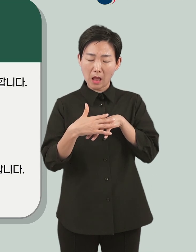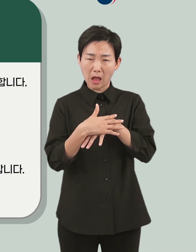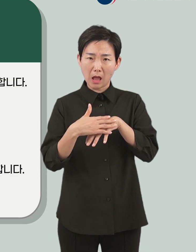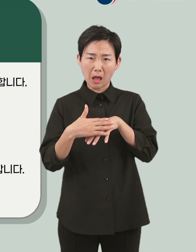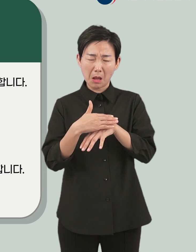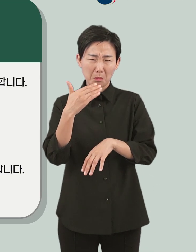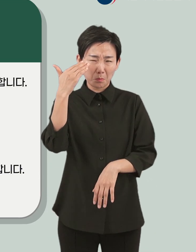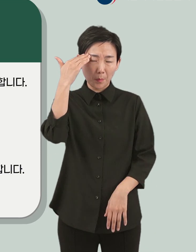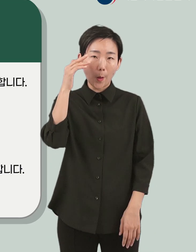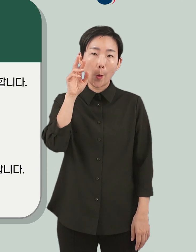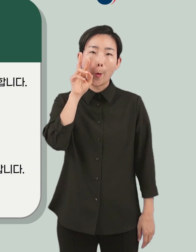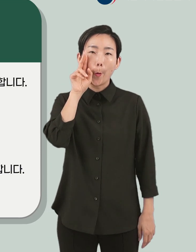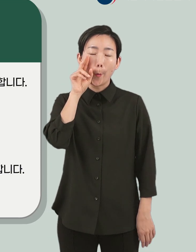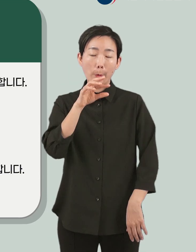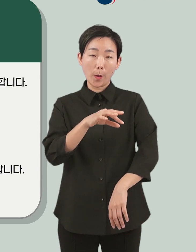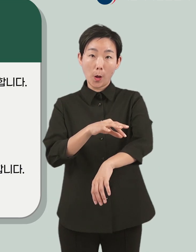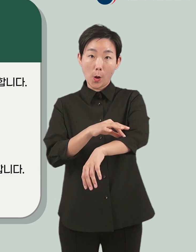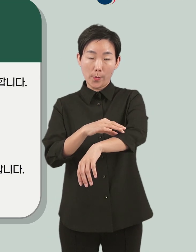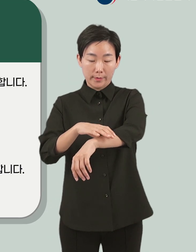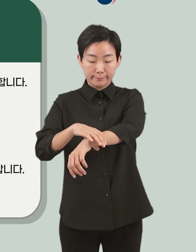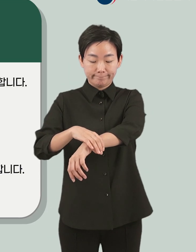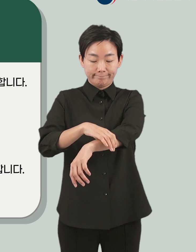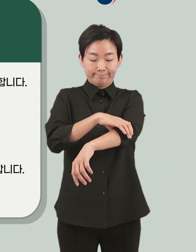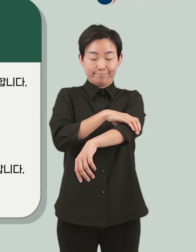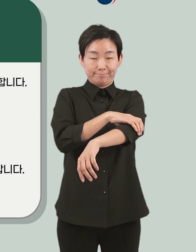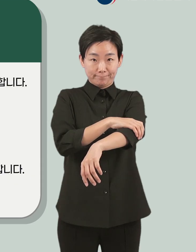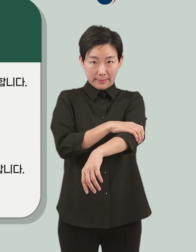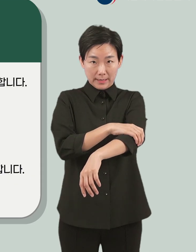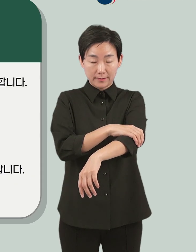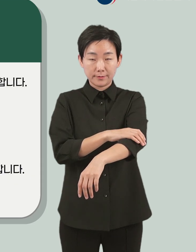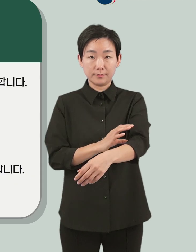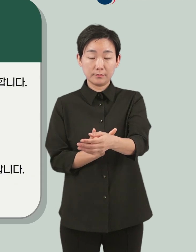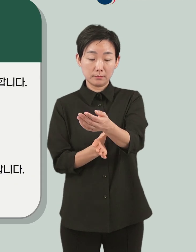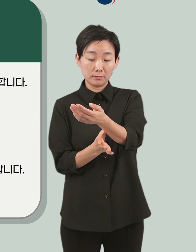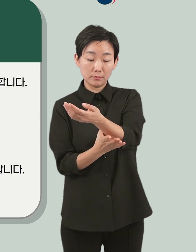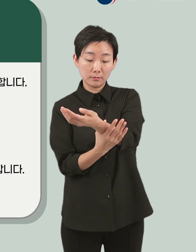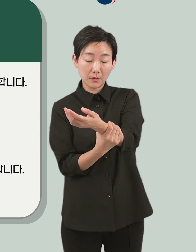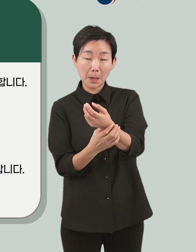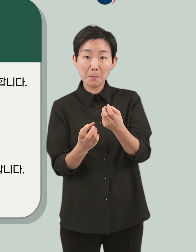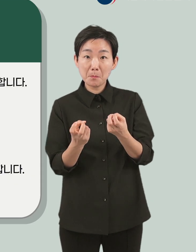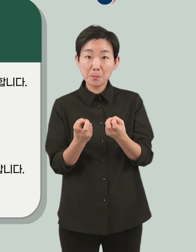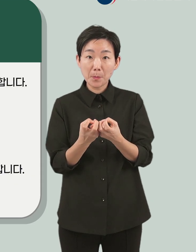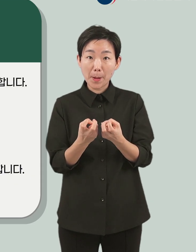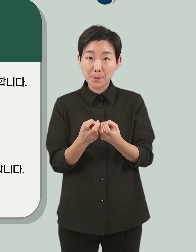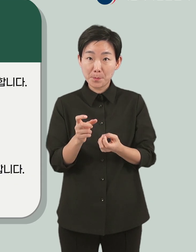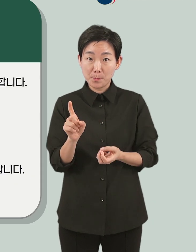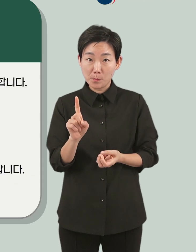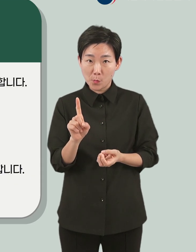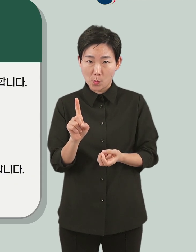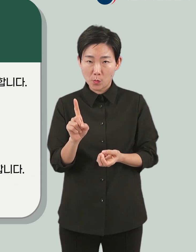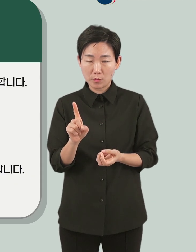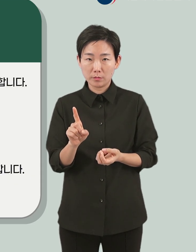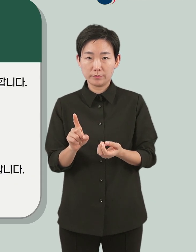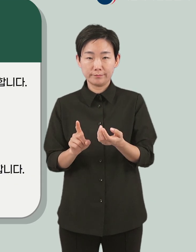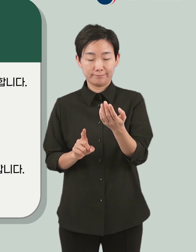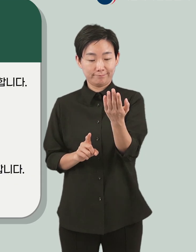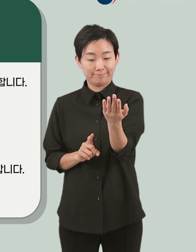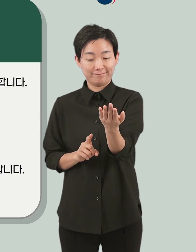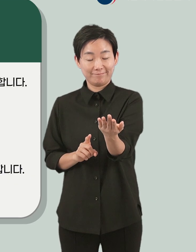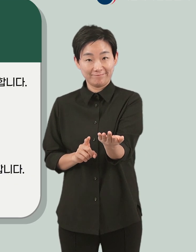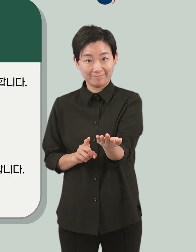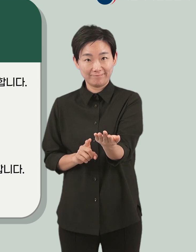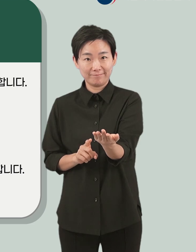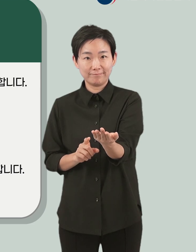합니다. 손목 커프를 왼쪽 손목에 감습니다. 손바닥과 본체 화면이 위를 향하도록